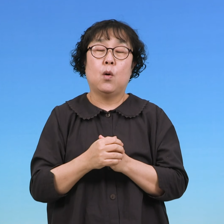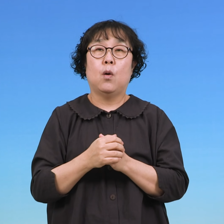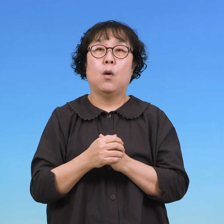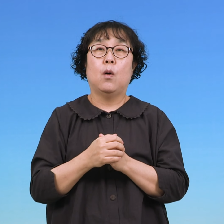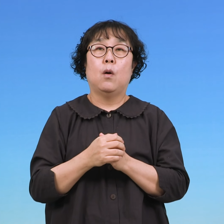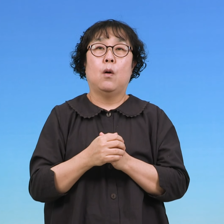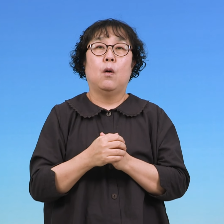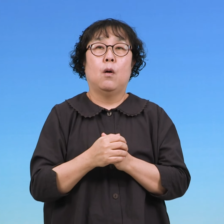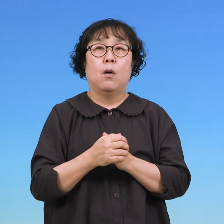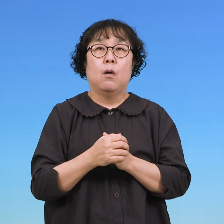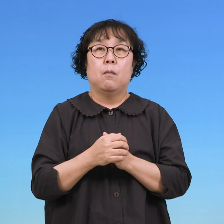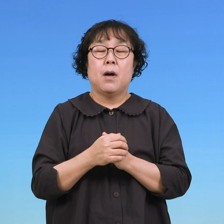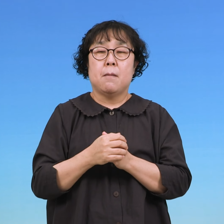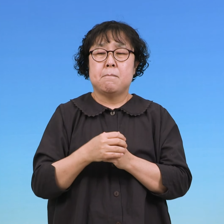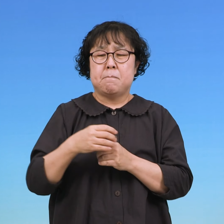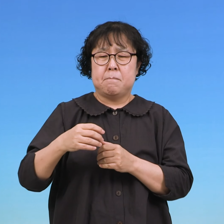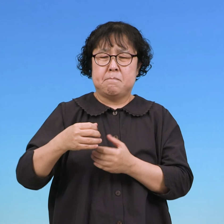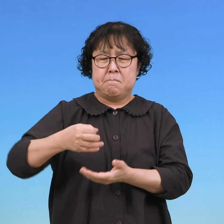고리대금업이 성행을 하고